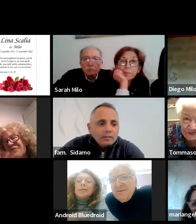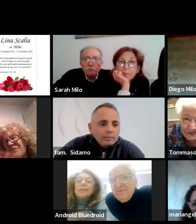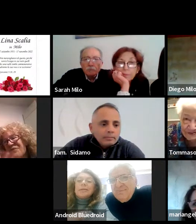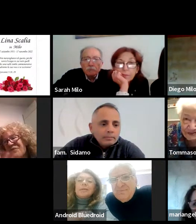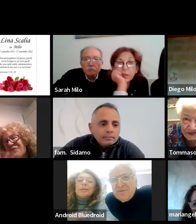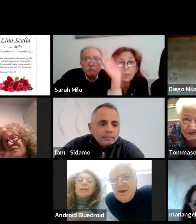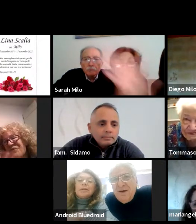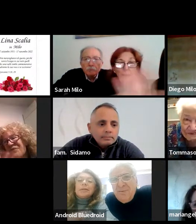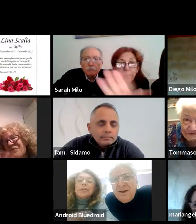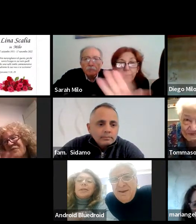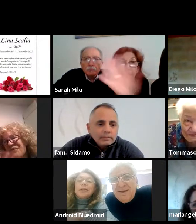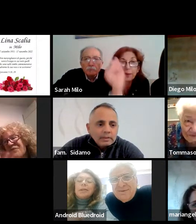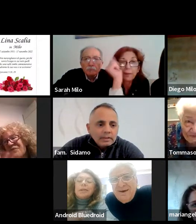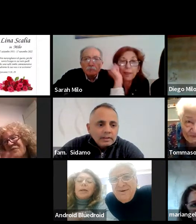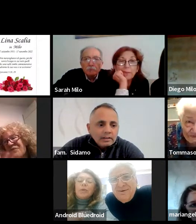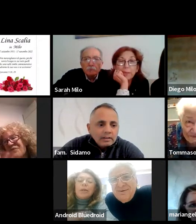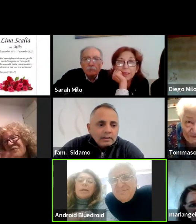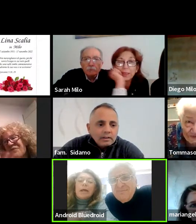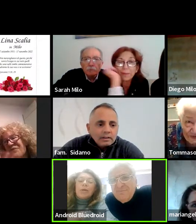Buonasera